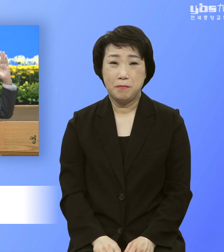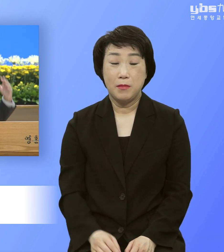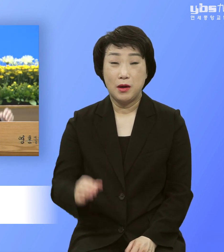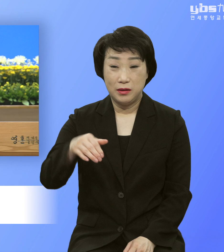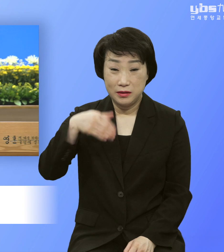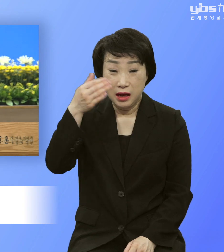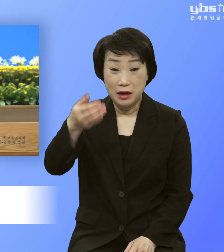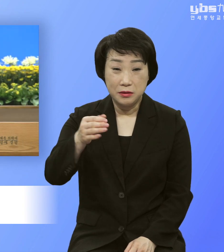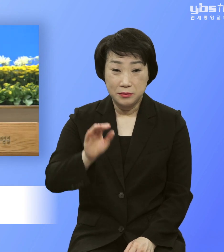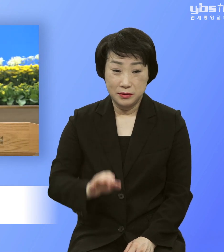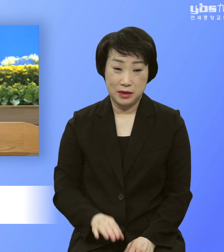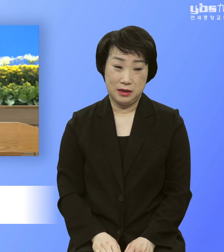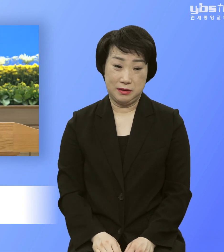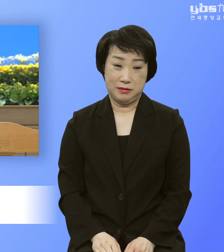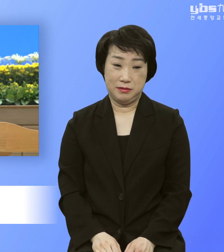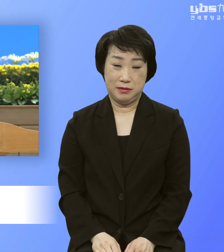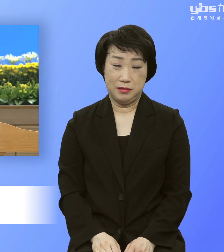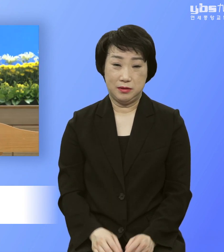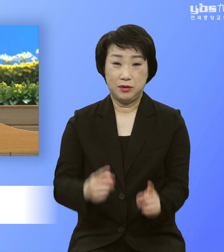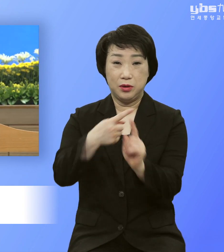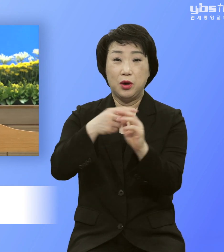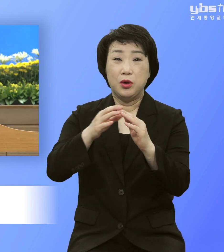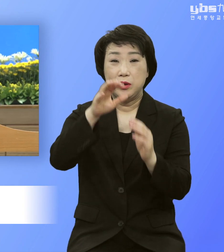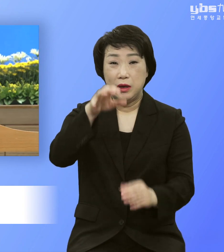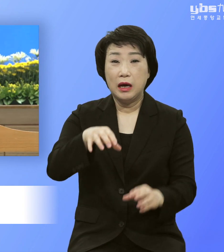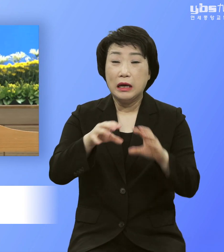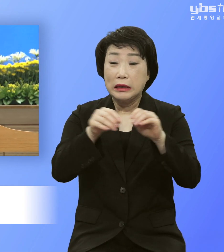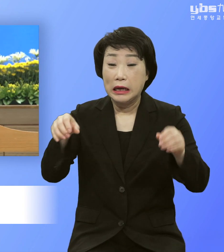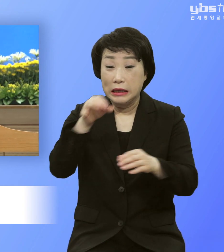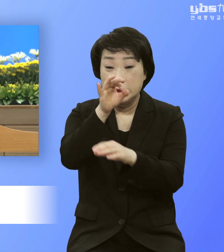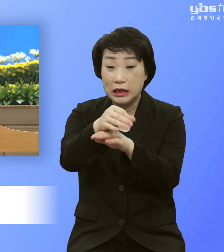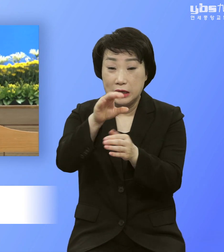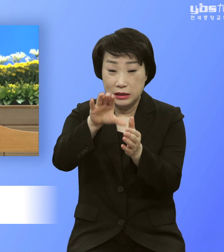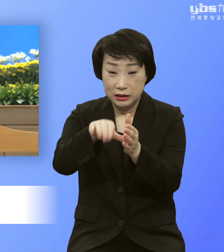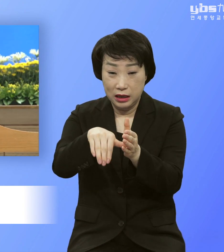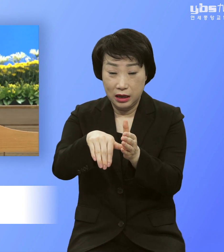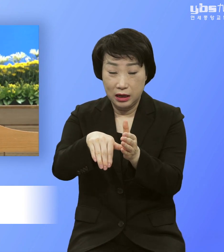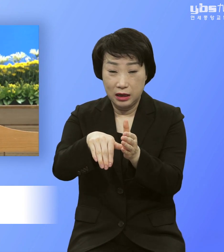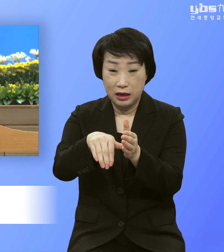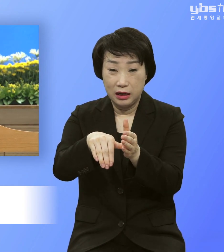그 다음부터는 교회 부지 구입할 때